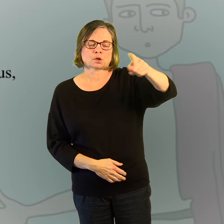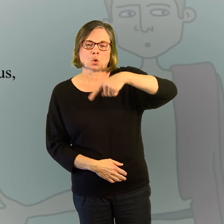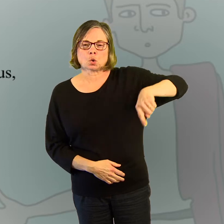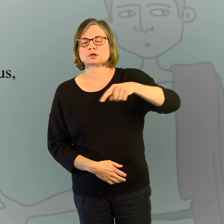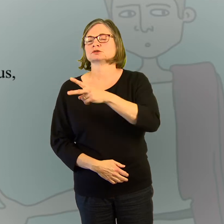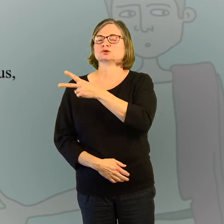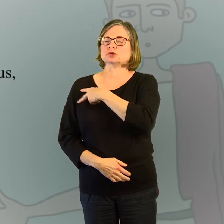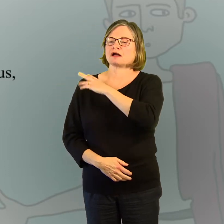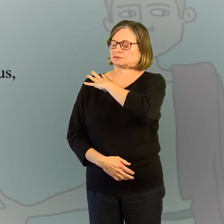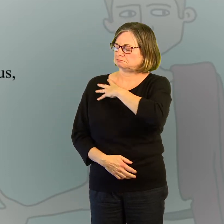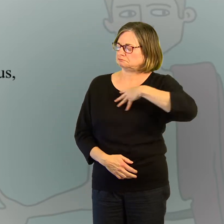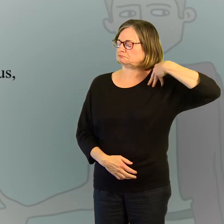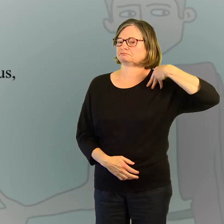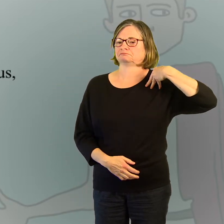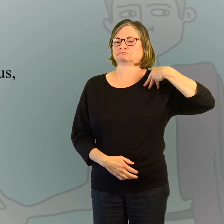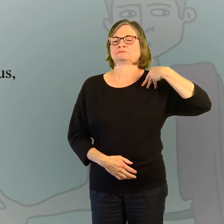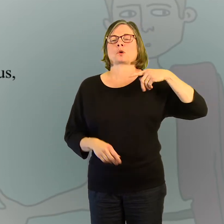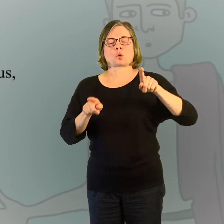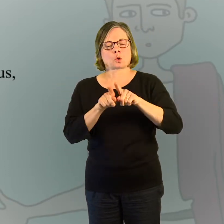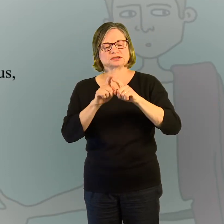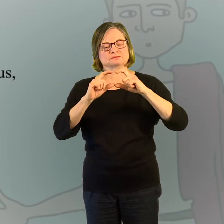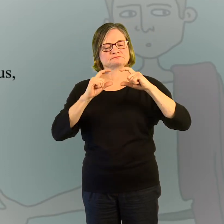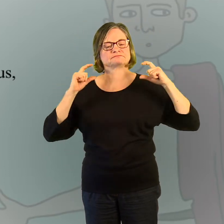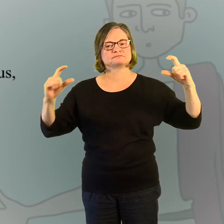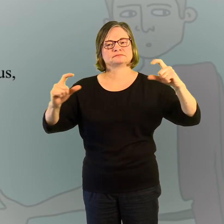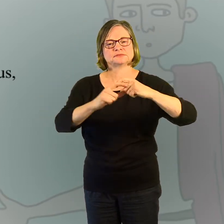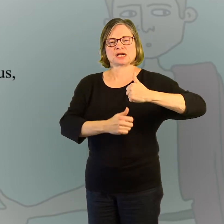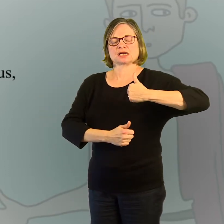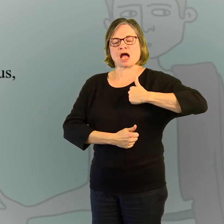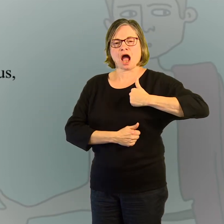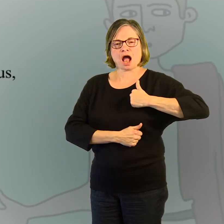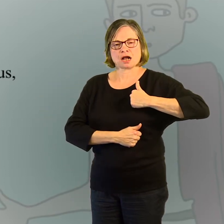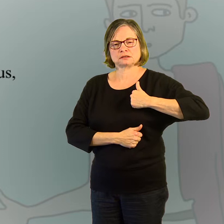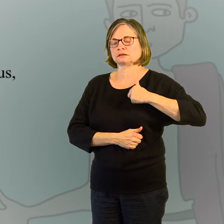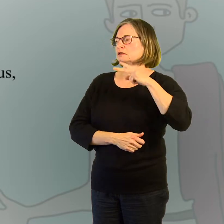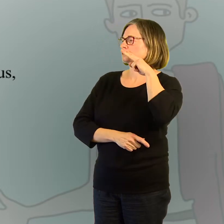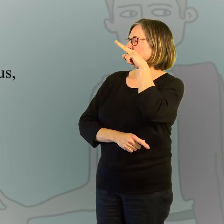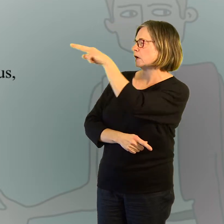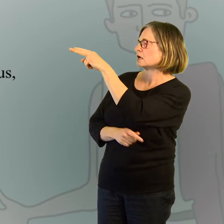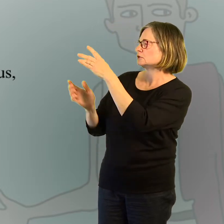Quand les chefs des prêtres et les gardes du temple voient Jésus, ils se mettent à crier